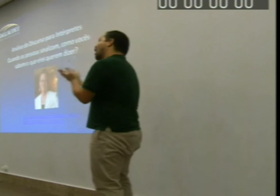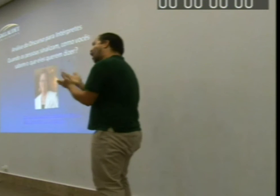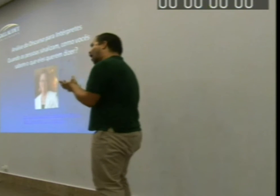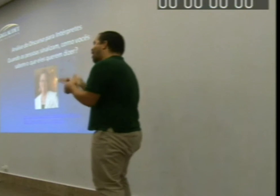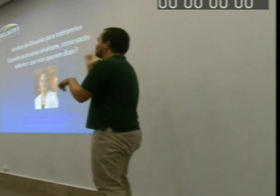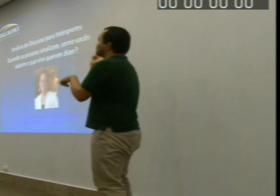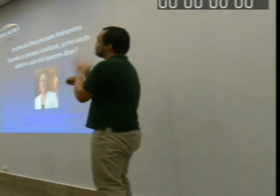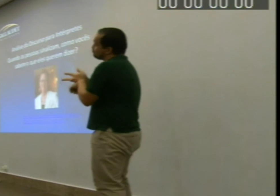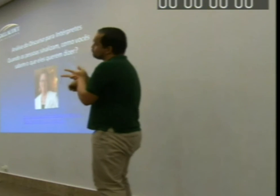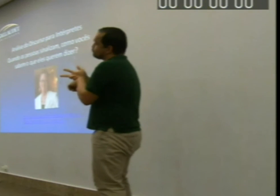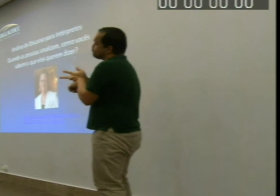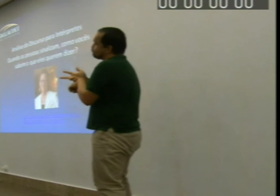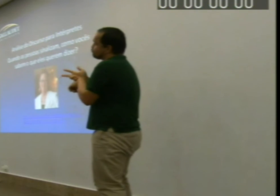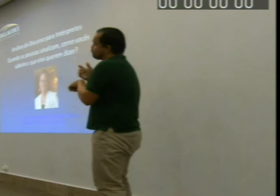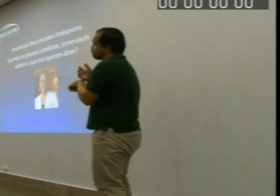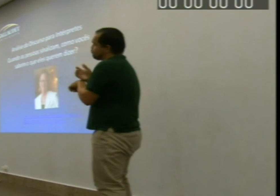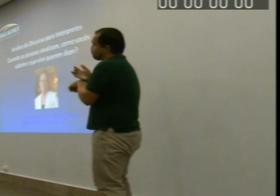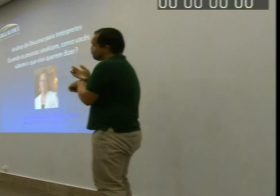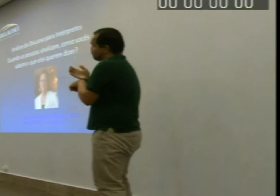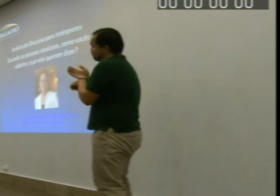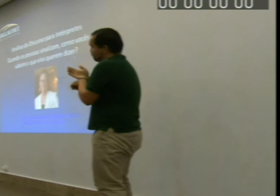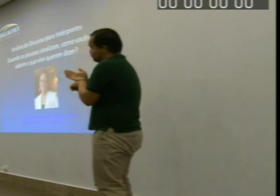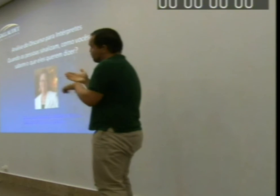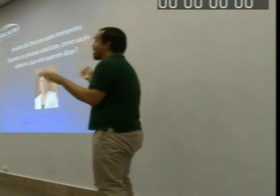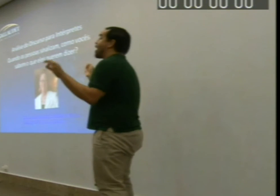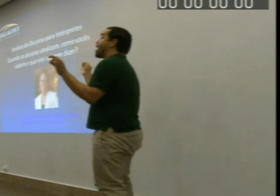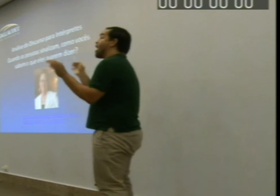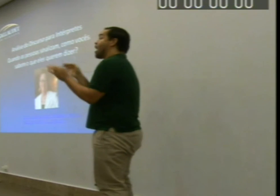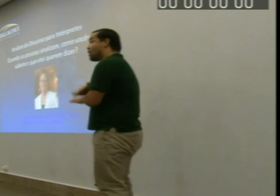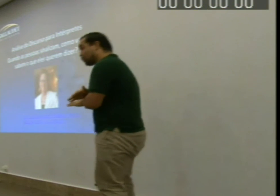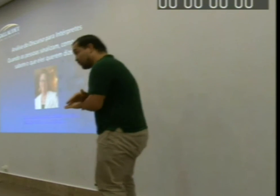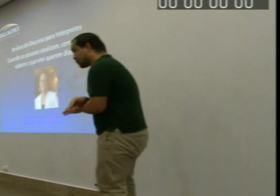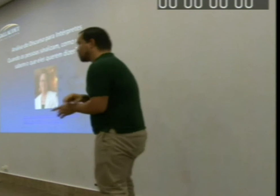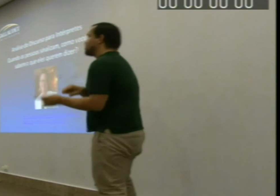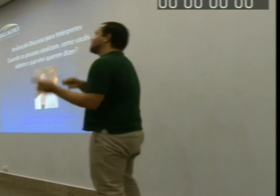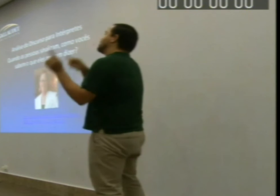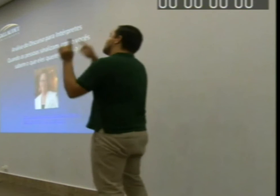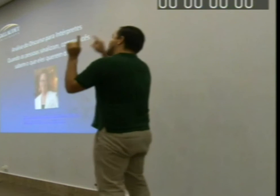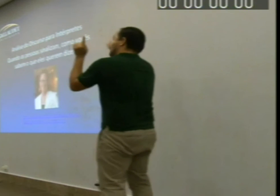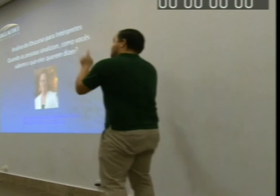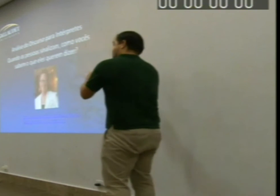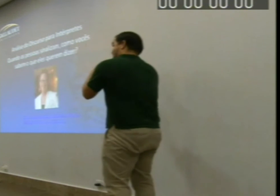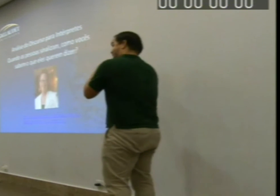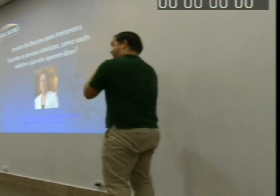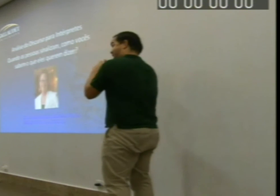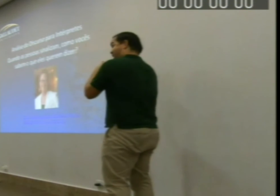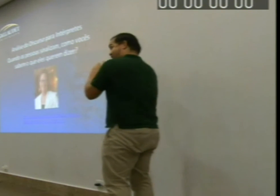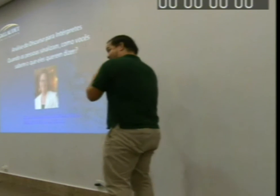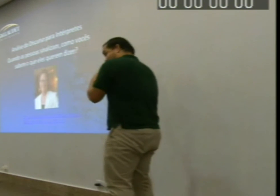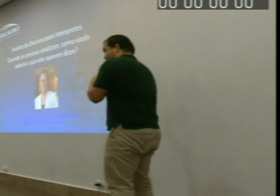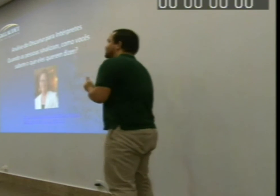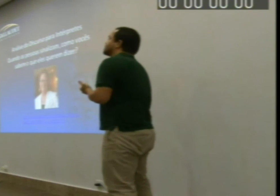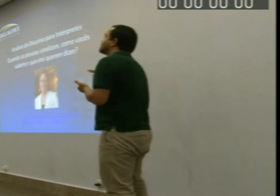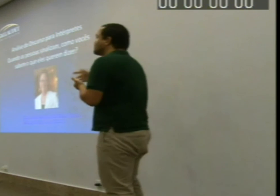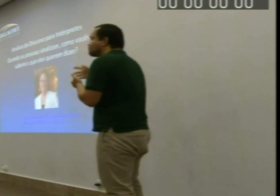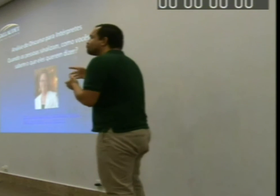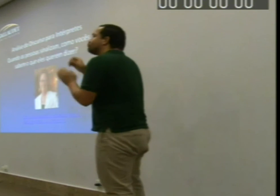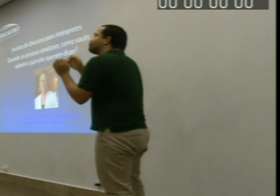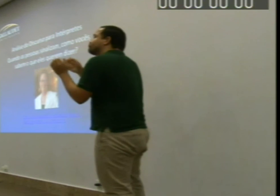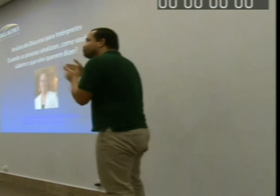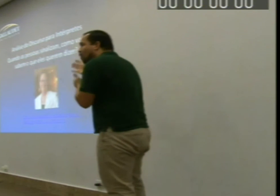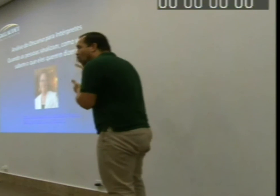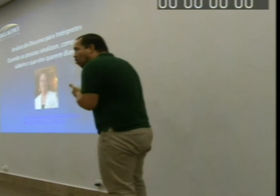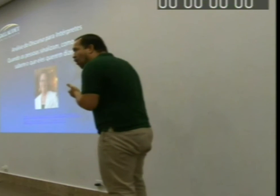filmar as aulas e comecei a estudar filmava toda a aula quando acabava eu ia para casa eu